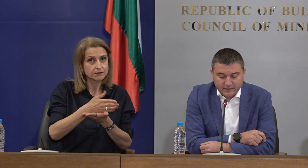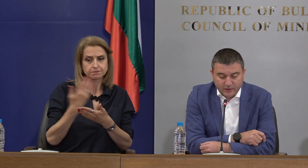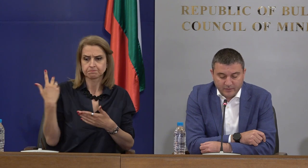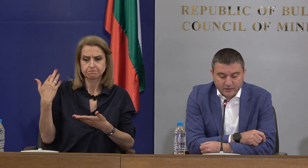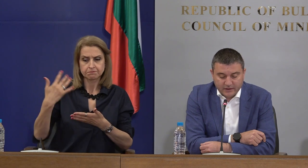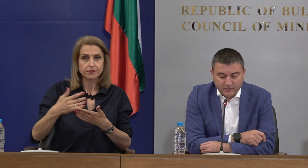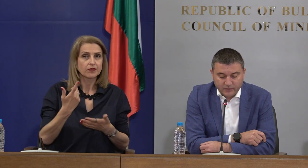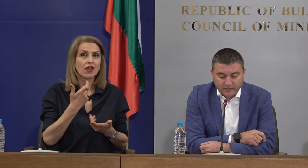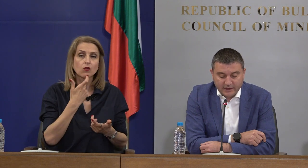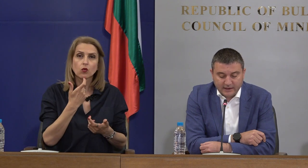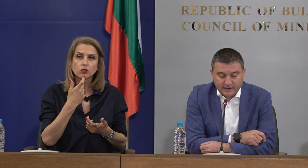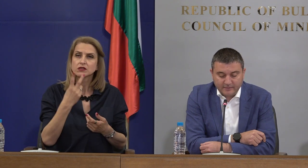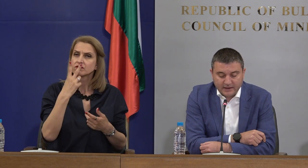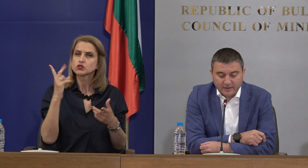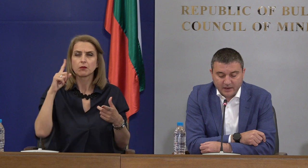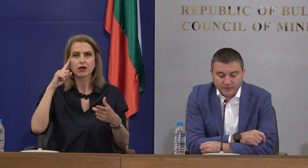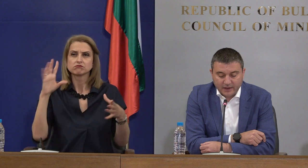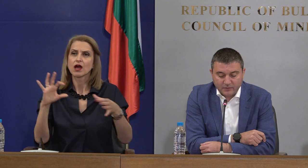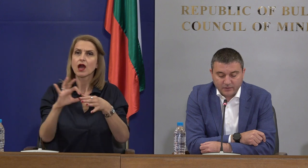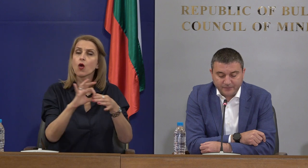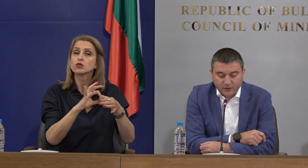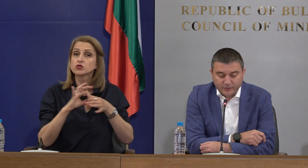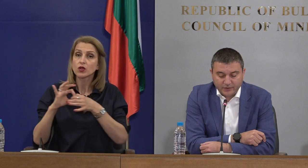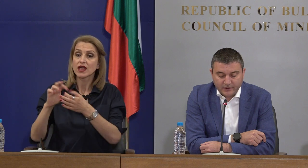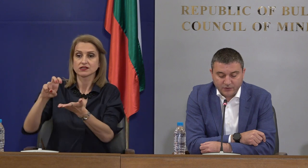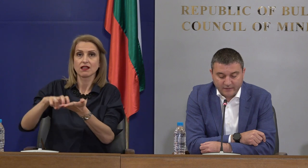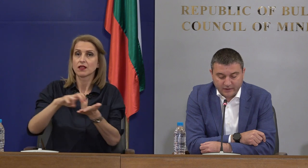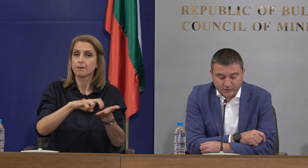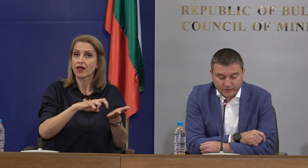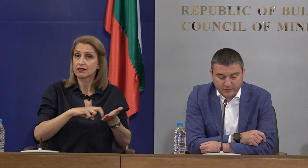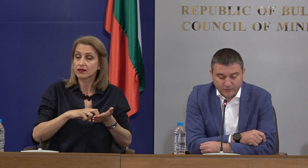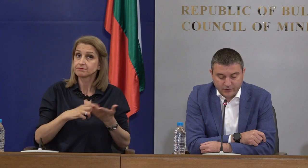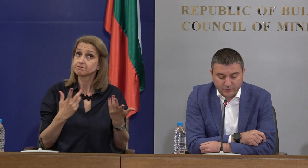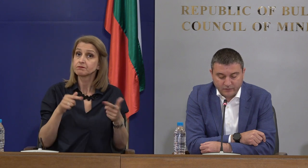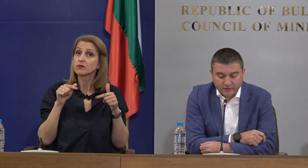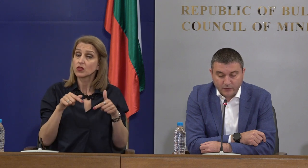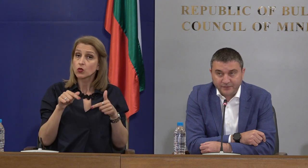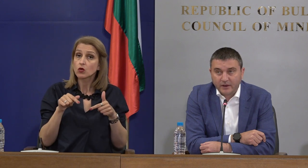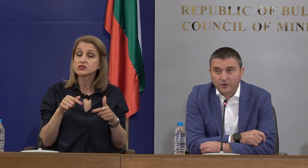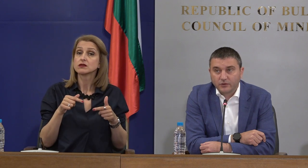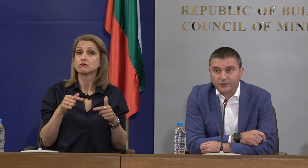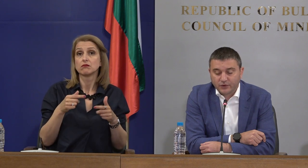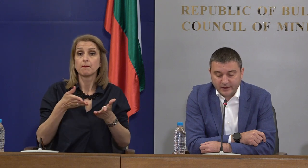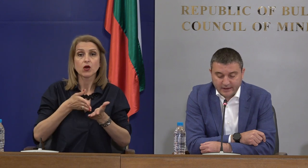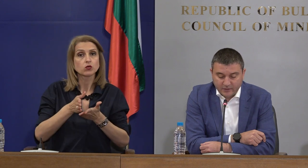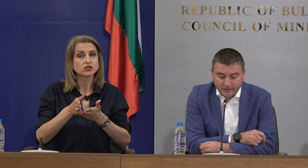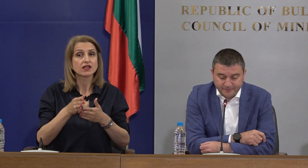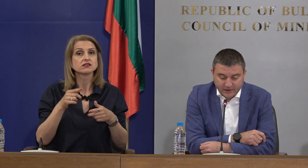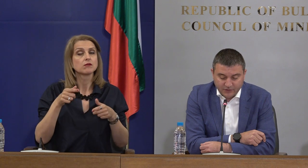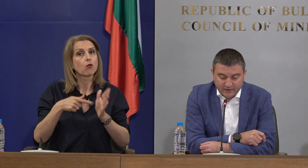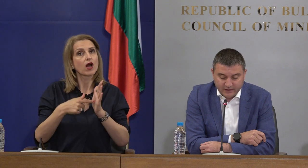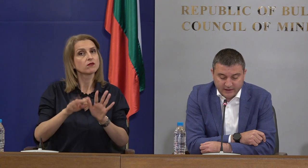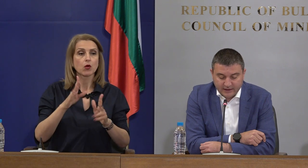години се наблюдава процес на консолидация на местния банков сектор. Този процес се очаква да се отрази положително върху устойчивостта на